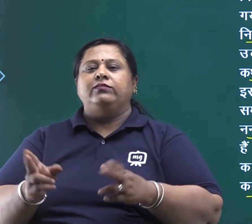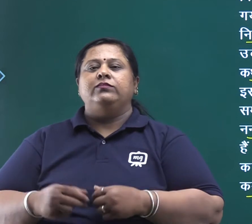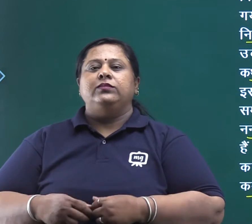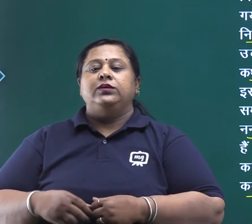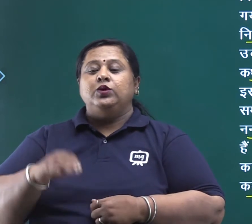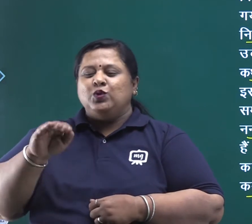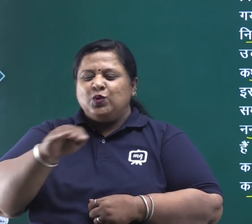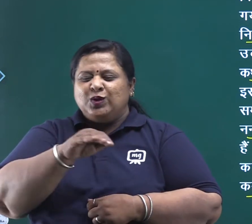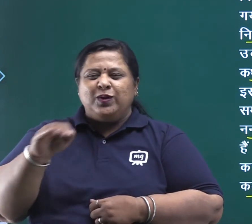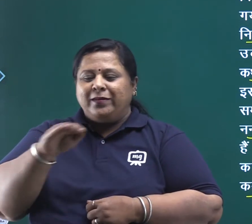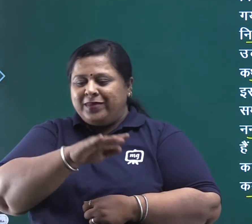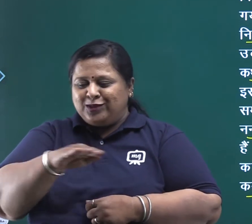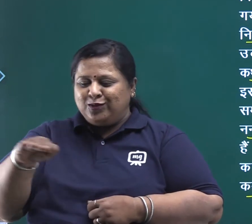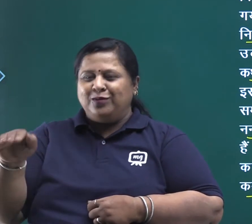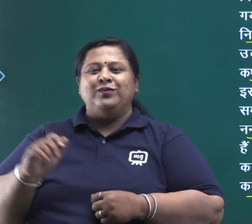छोटे छोटे बच्चों को